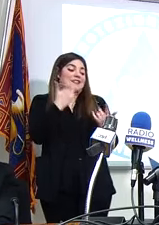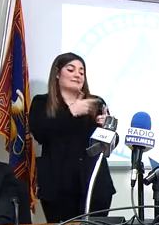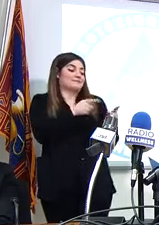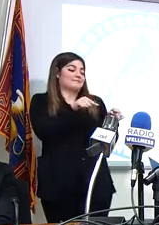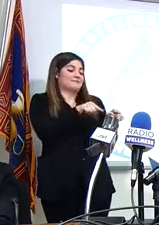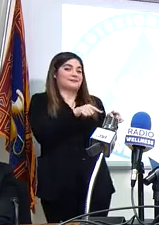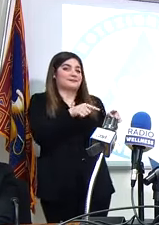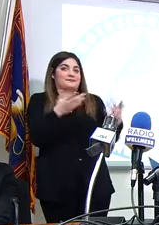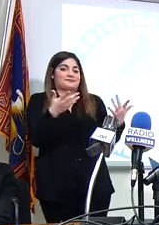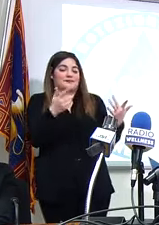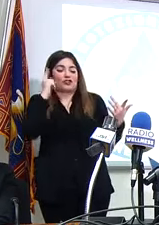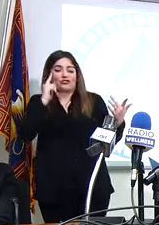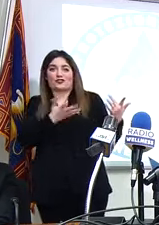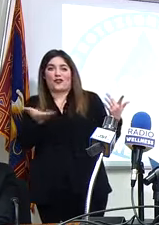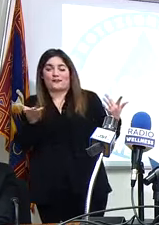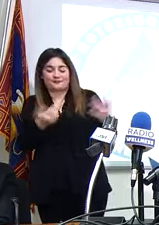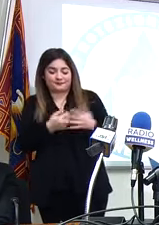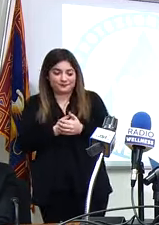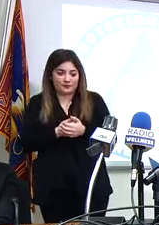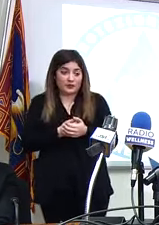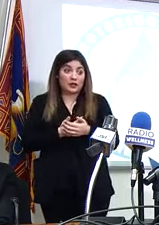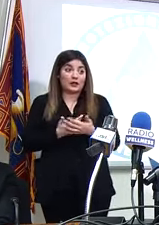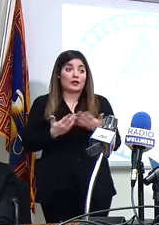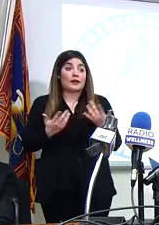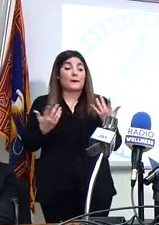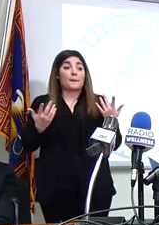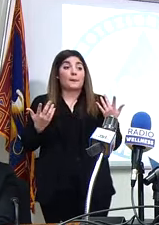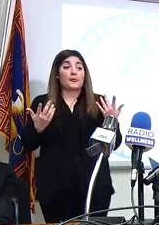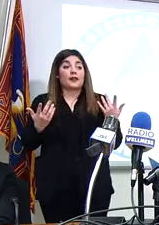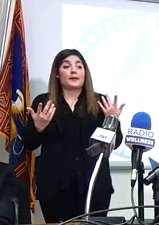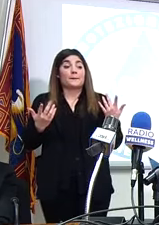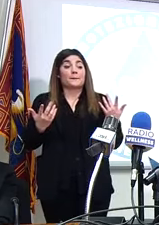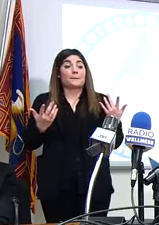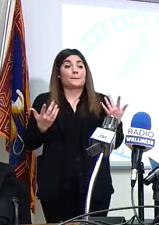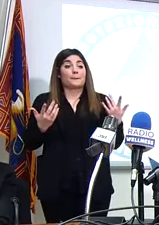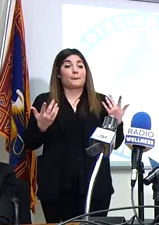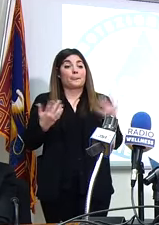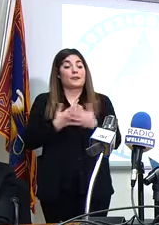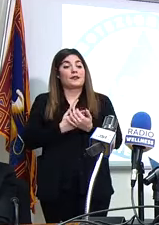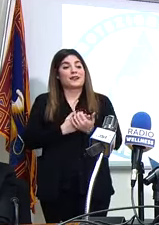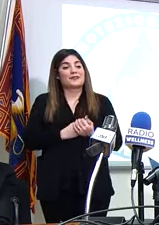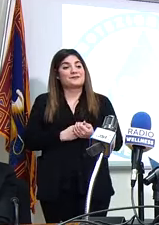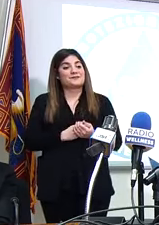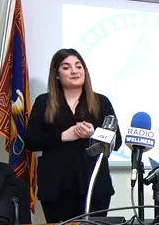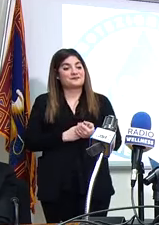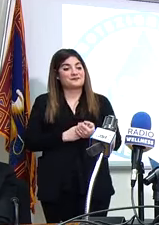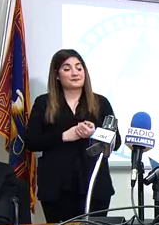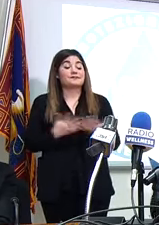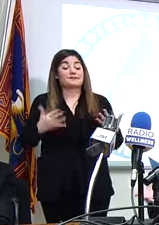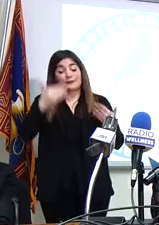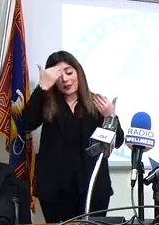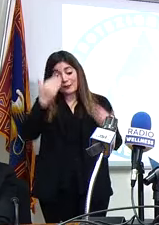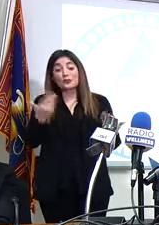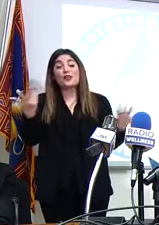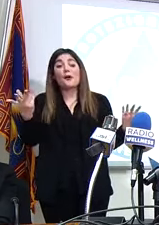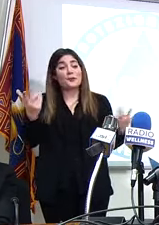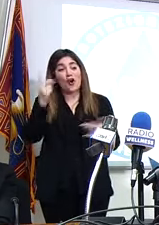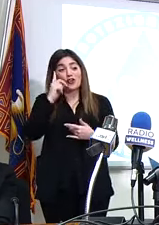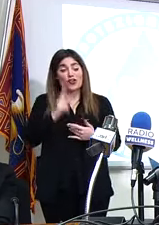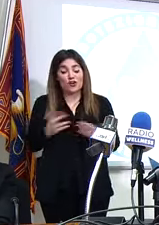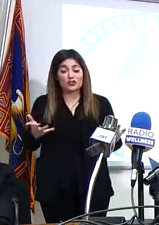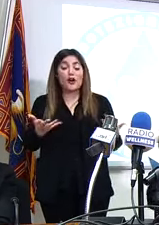Era l'uomo più intelligente perché l'oracolo di Delfi diceva, è il più saggio della grecità, proprio perché sapeva di non sapere. Vi ho detto,